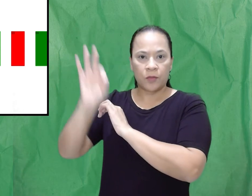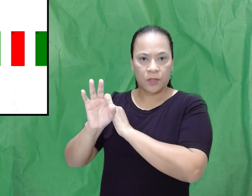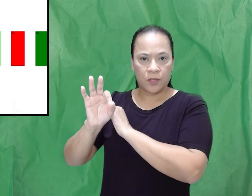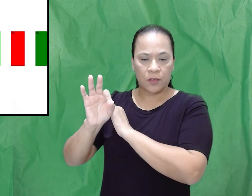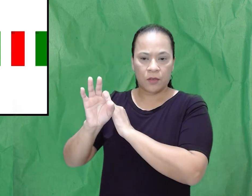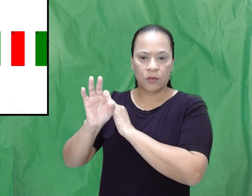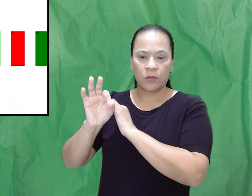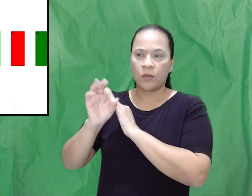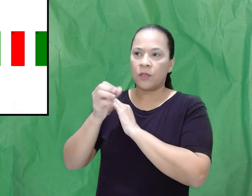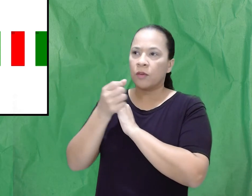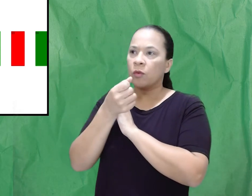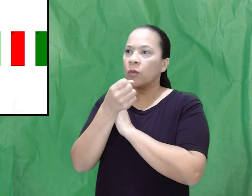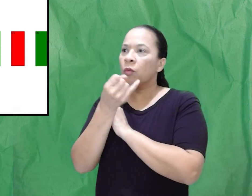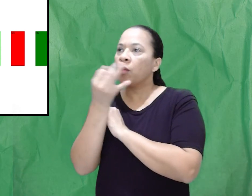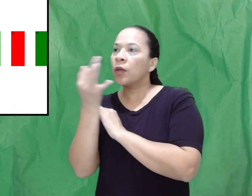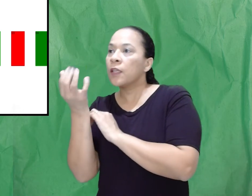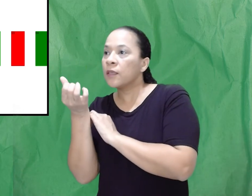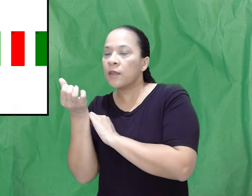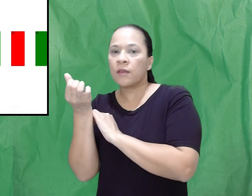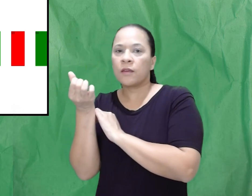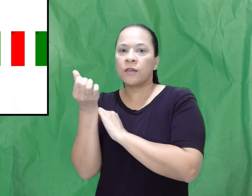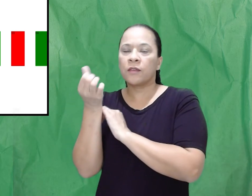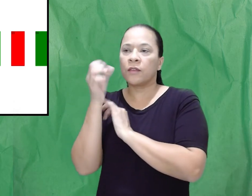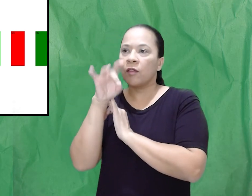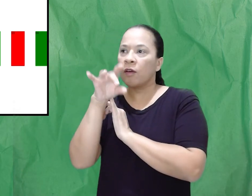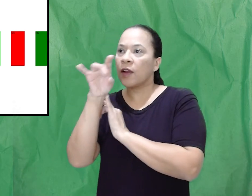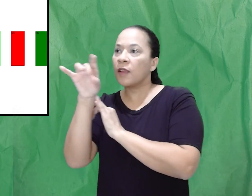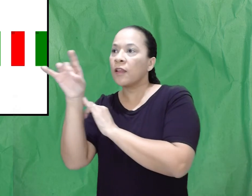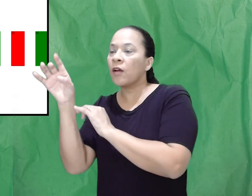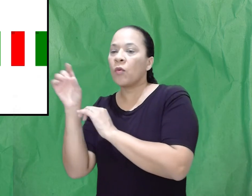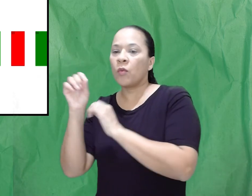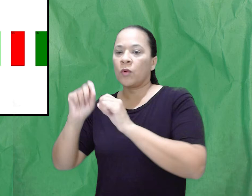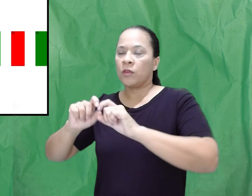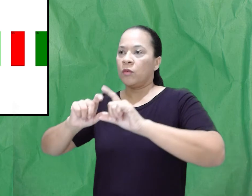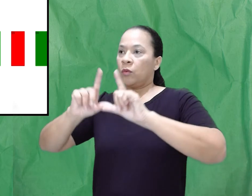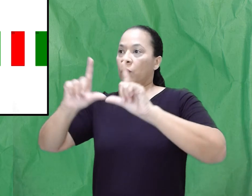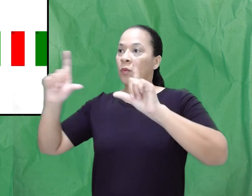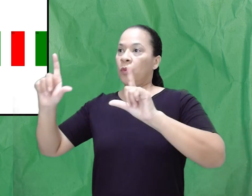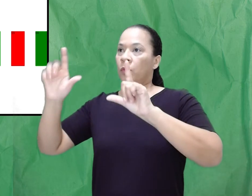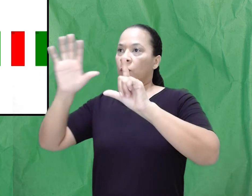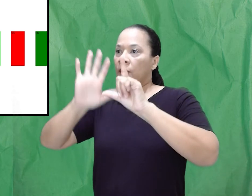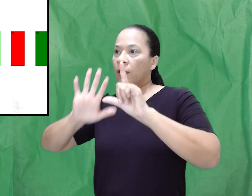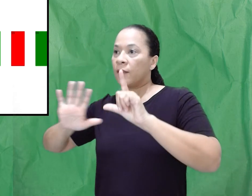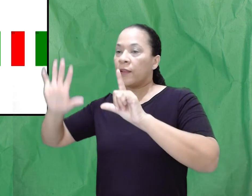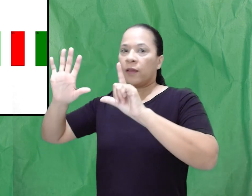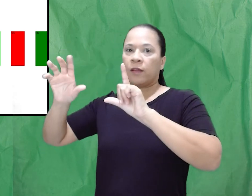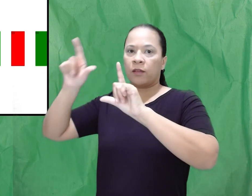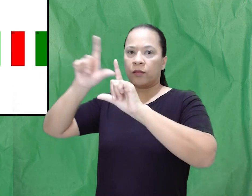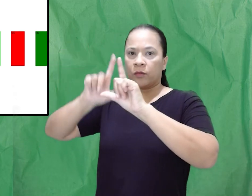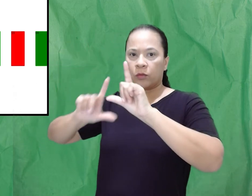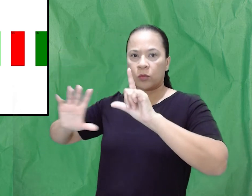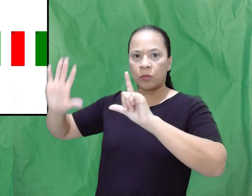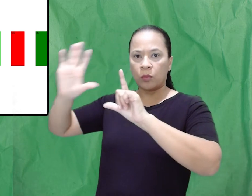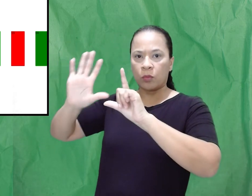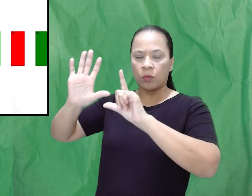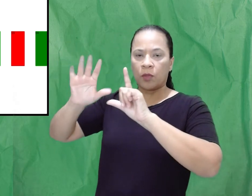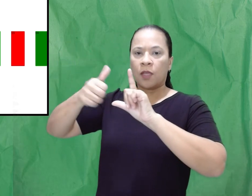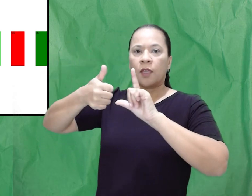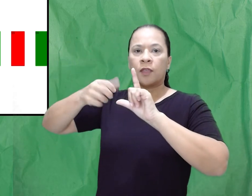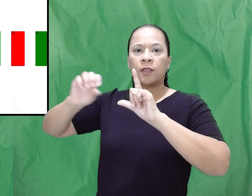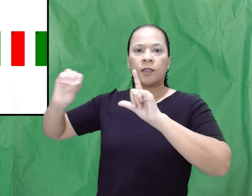tenho 6 caixas, vai caber em 100% da tela. Então, o NoApp, ele não